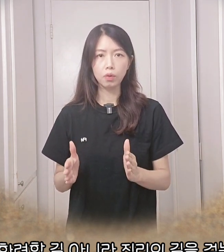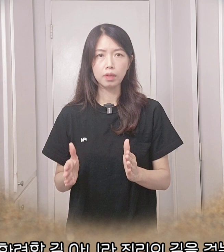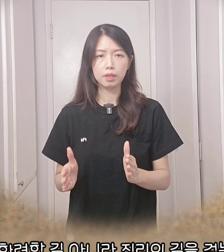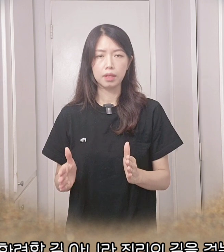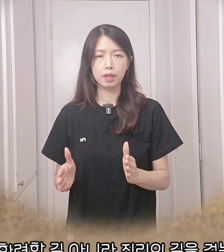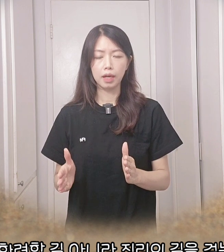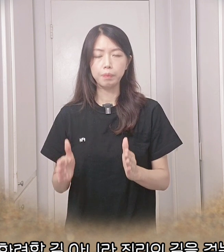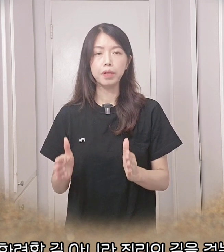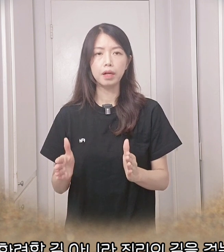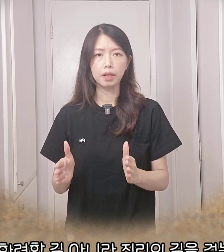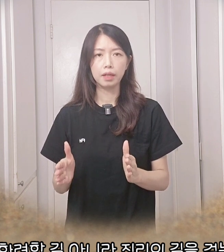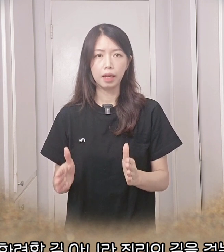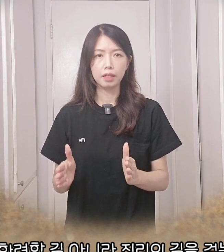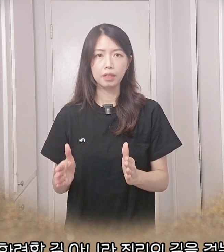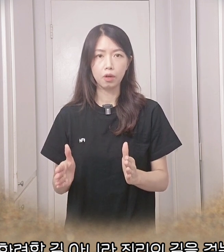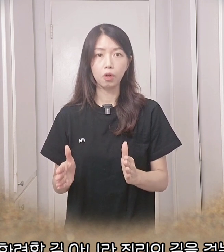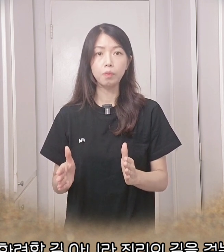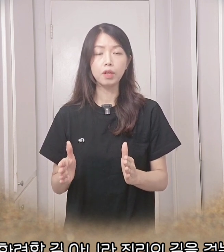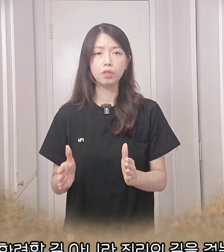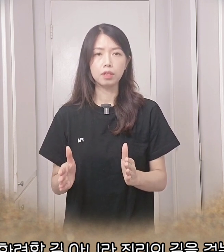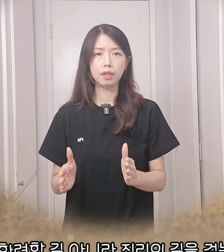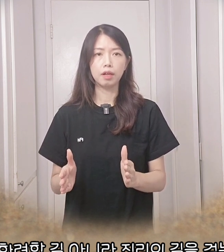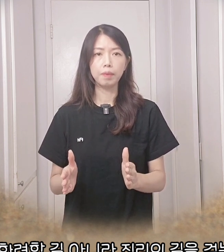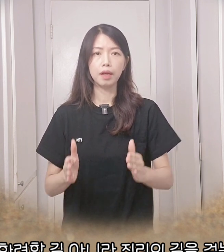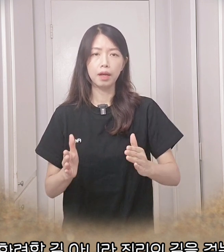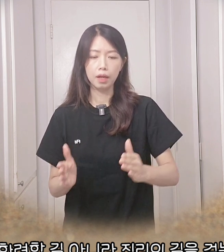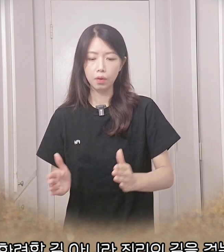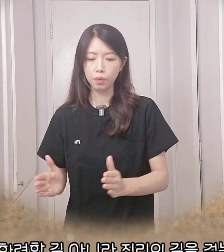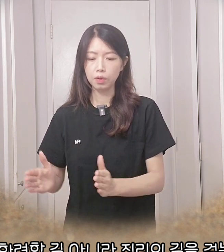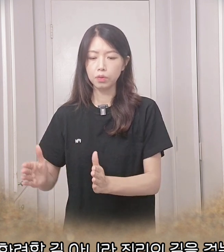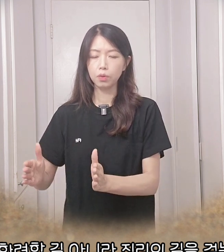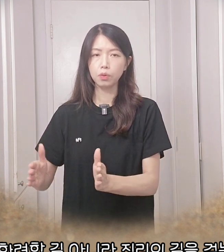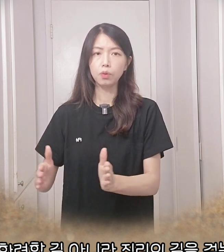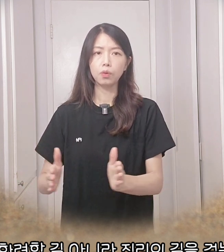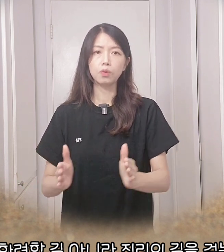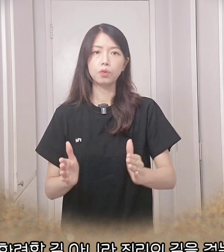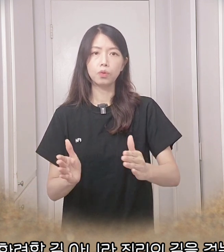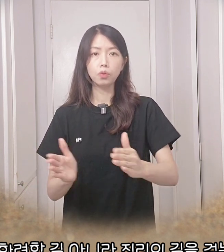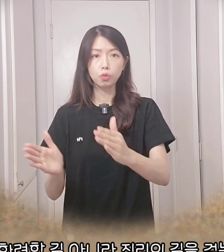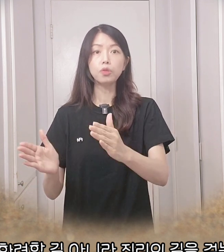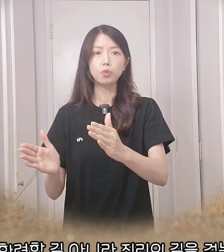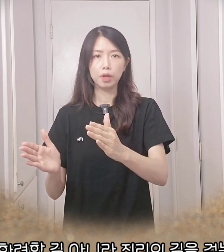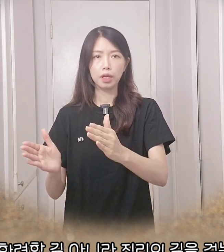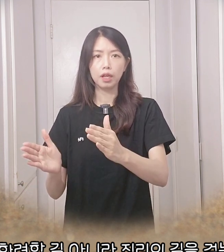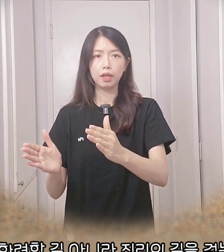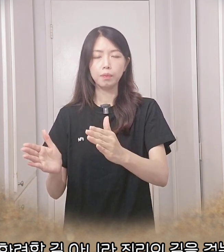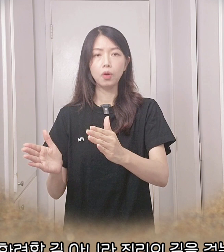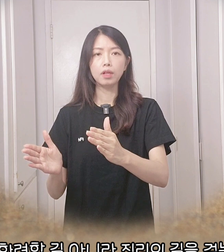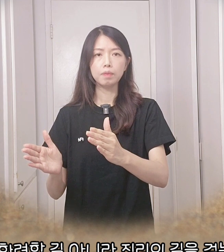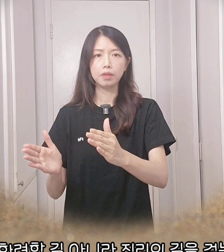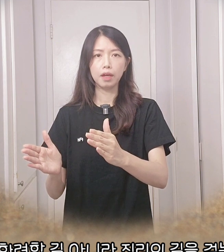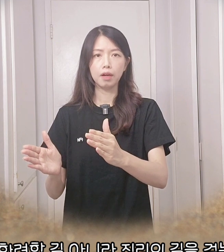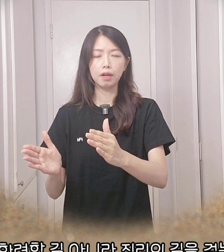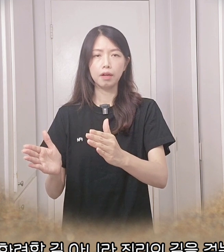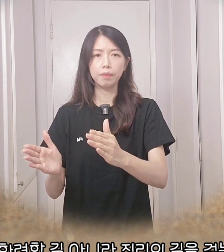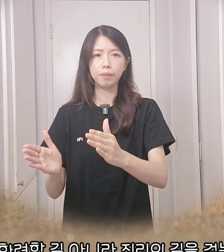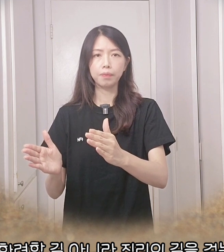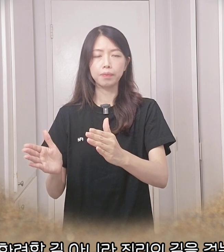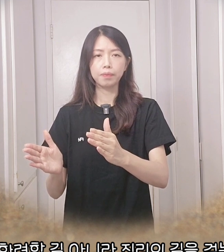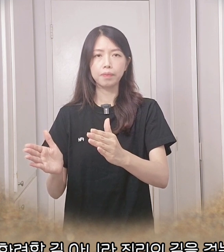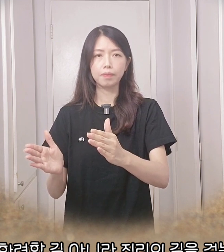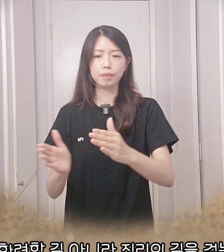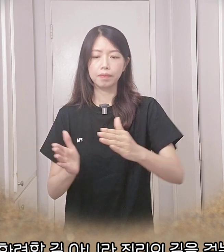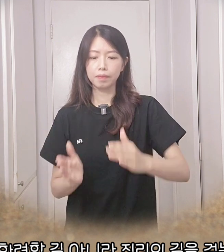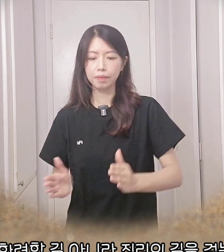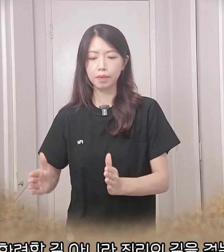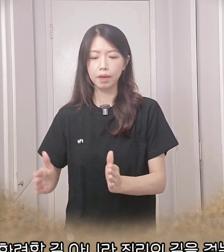이렇게 손끝이 앞을 향하게 나란히처럼 해주신 다음에 왼쪽으로 오른쪽으로 구불구불하게 표현하시면 돼요.